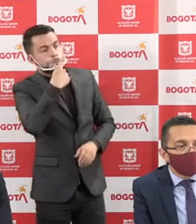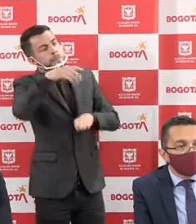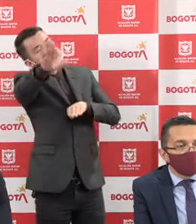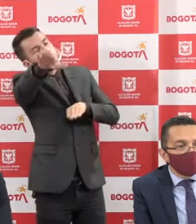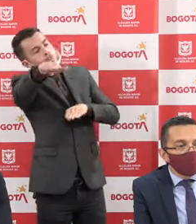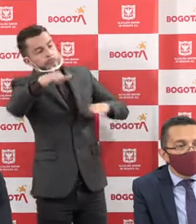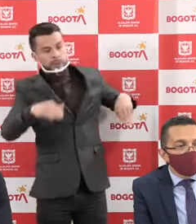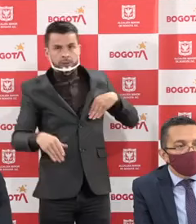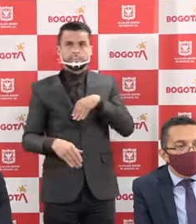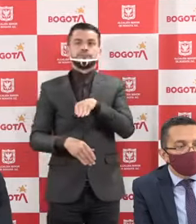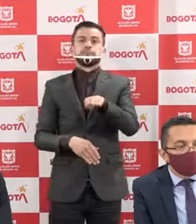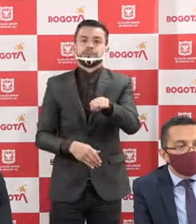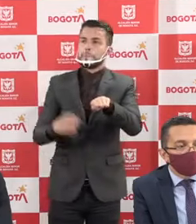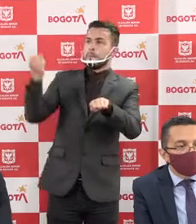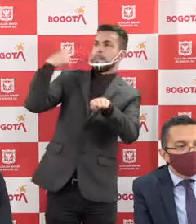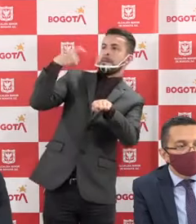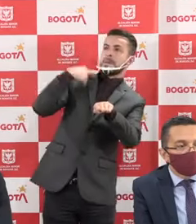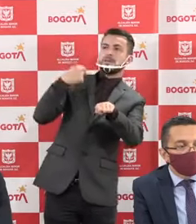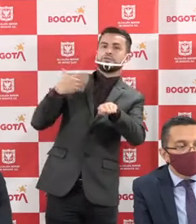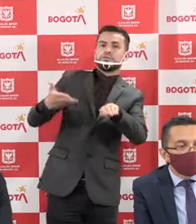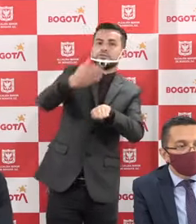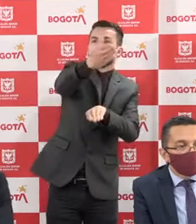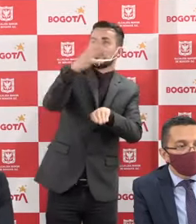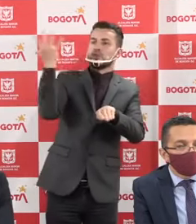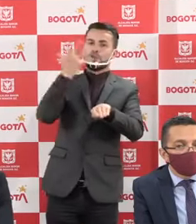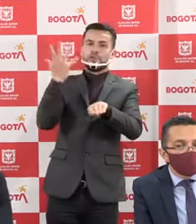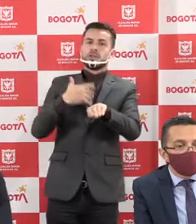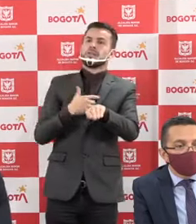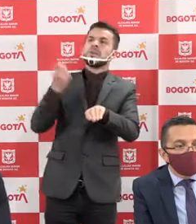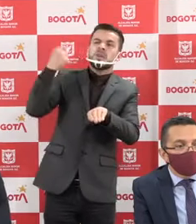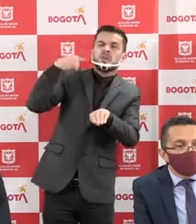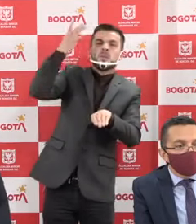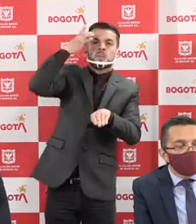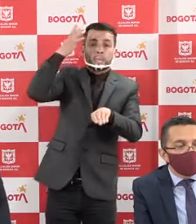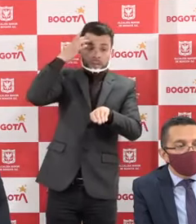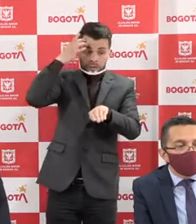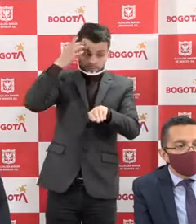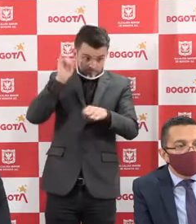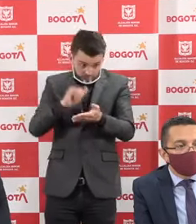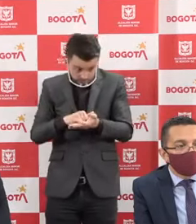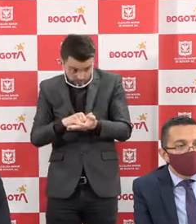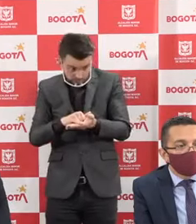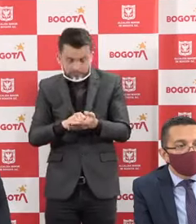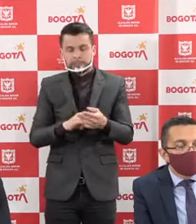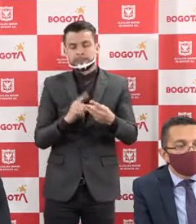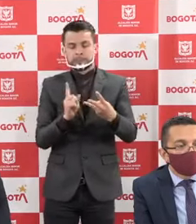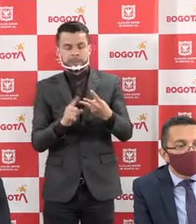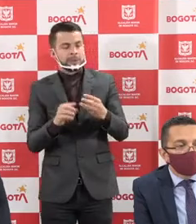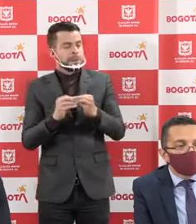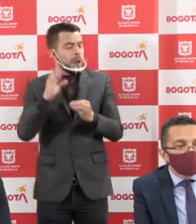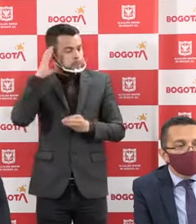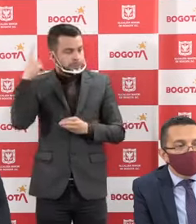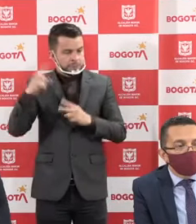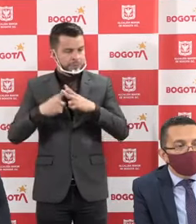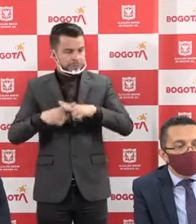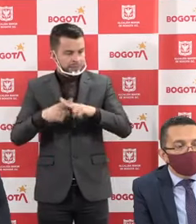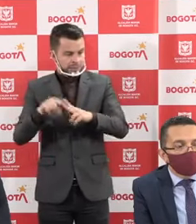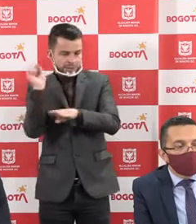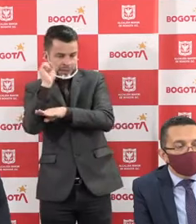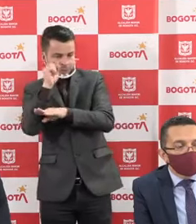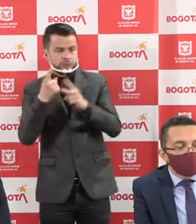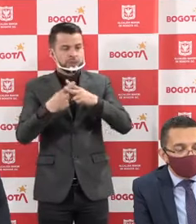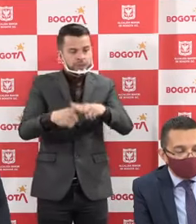preguntas de hacia dónde se dirigen los motivos y demás y sobre eso mismo preguntan los talleres de carros y motos lugares de